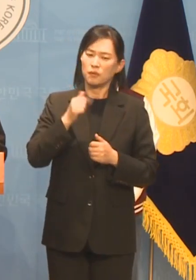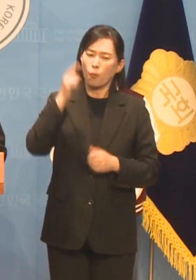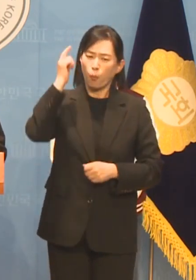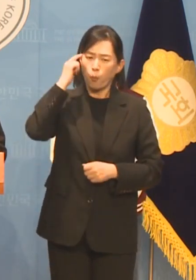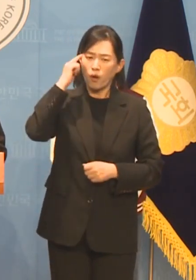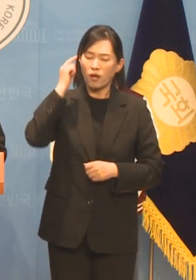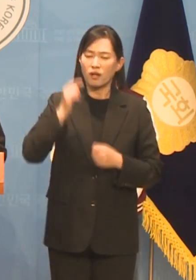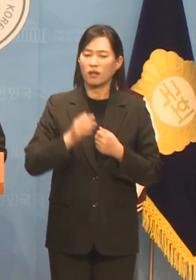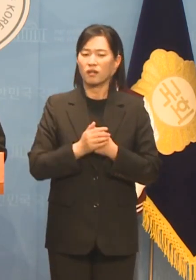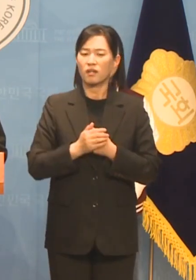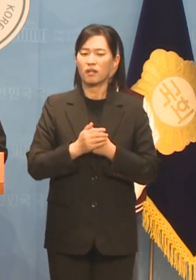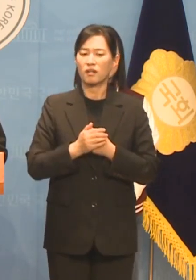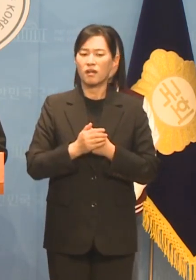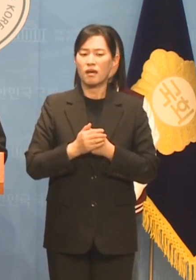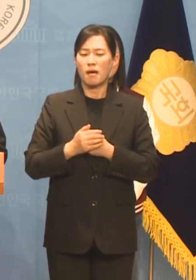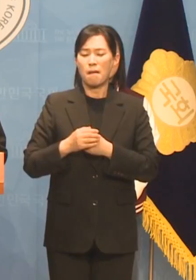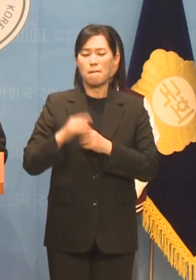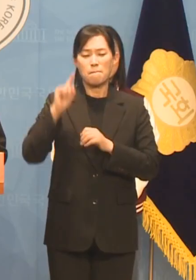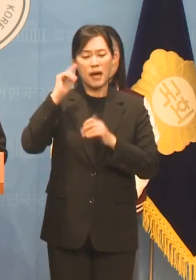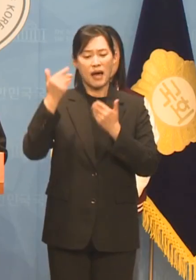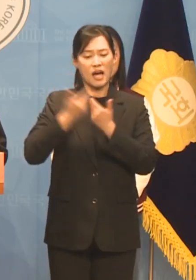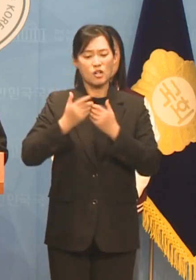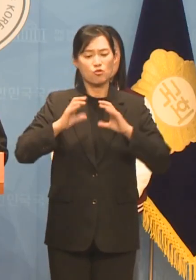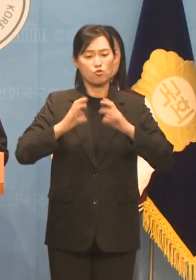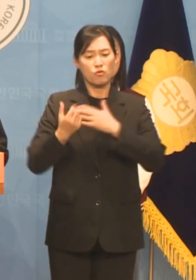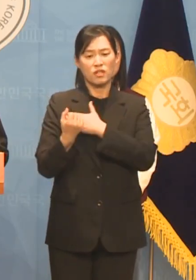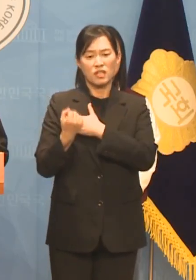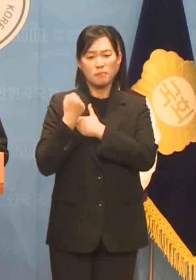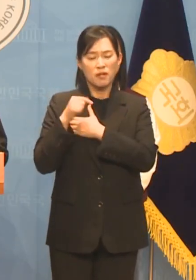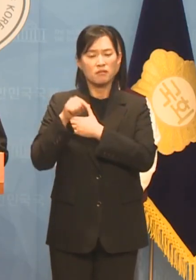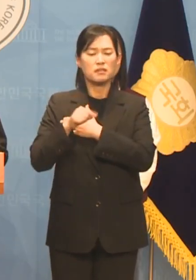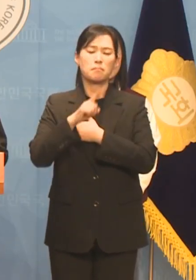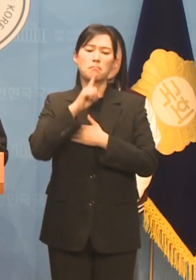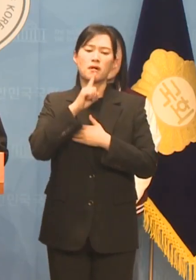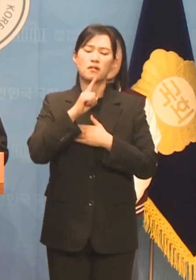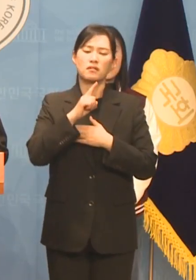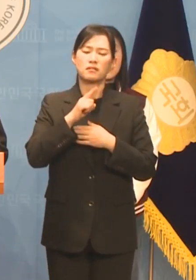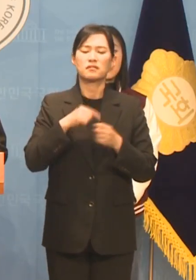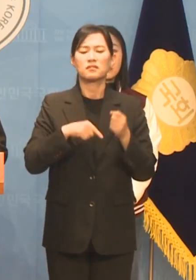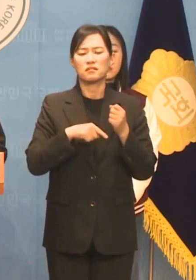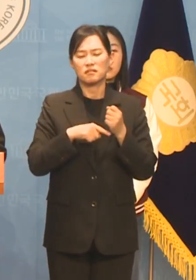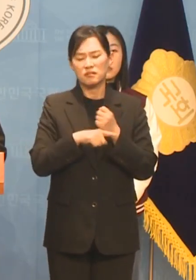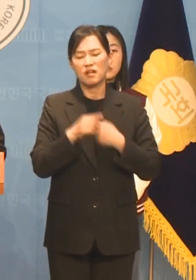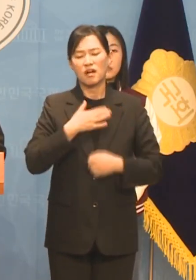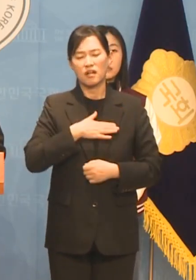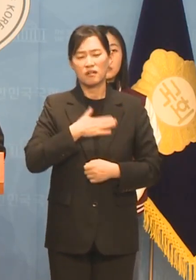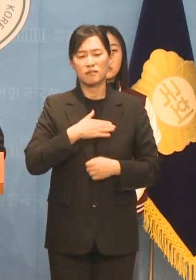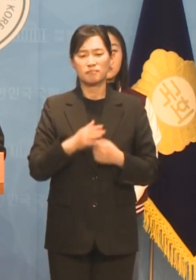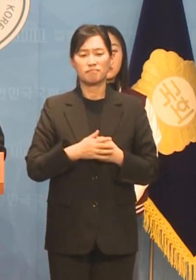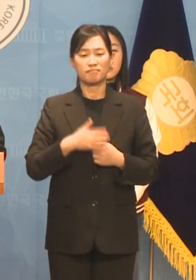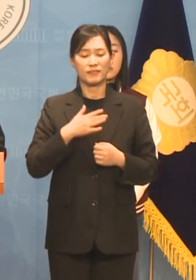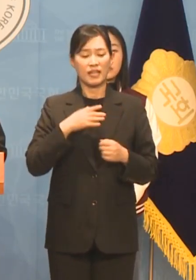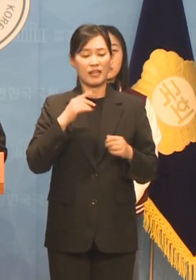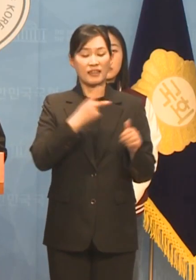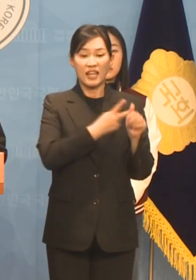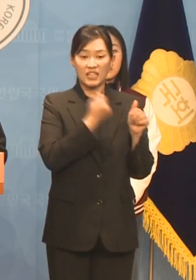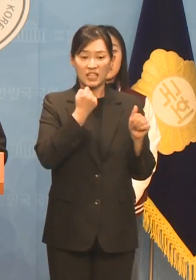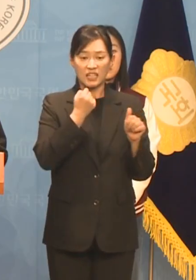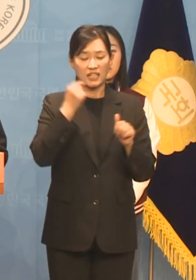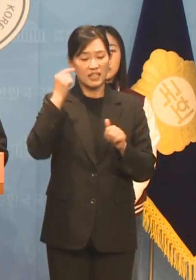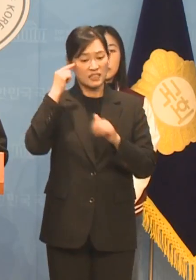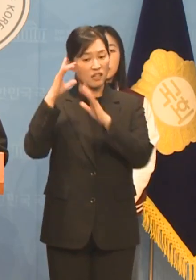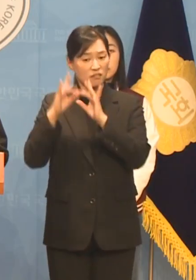왜 반국가 세력이라는 표현을 사용하셨는지 이해할 수 있었습니다. 저는 탄핵에 찬성하시는 분들이